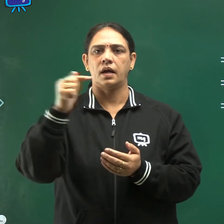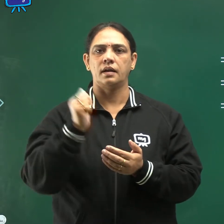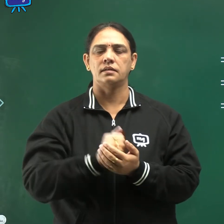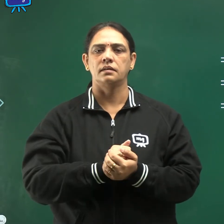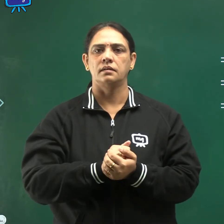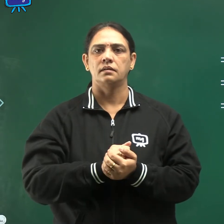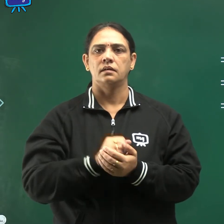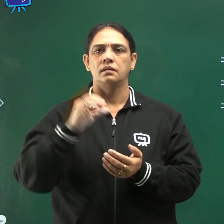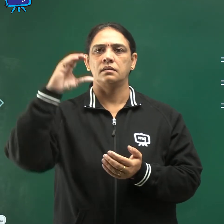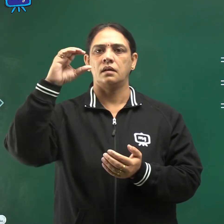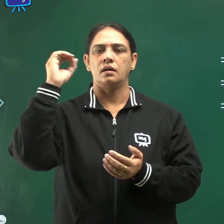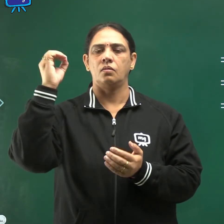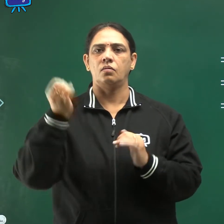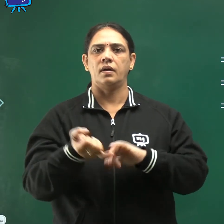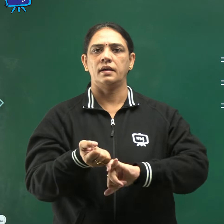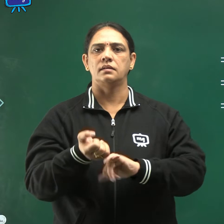माइनस कॉस